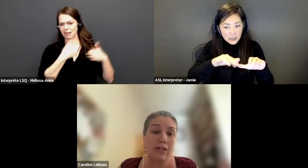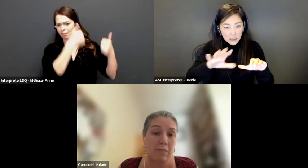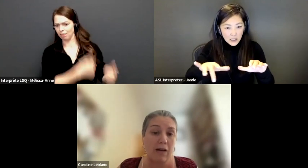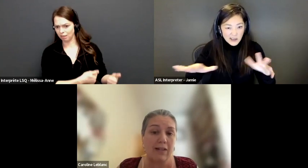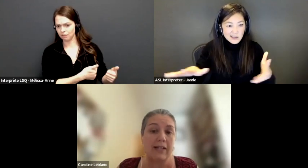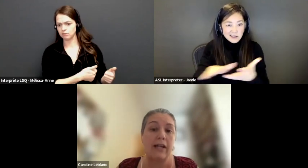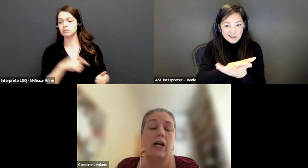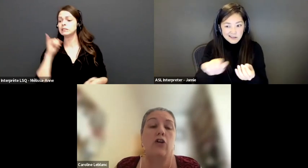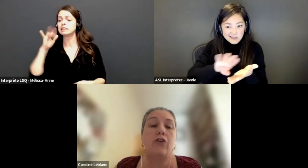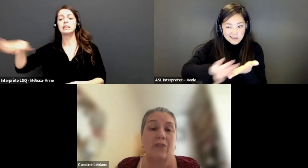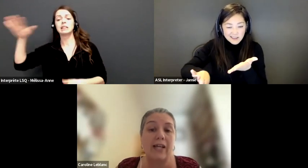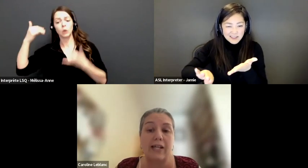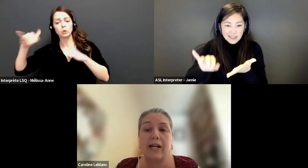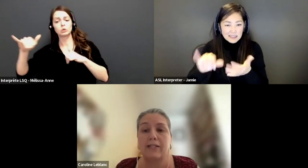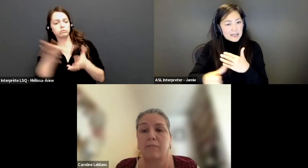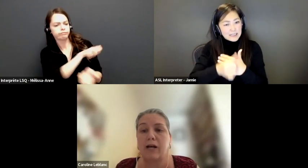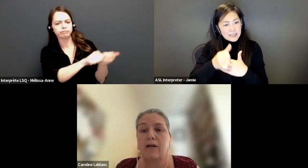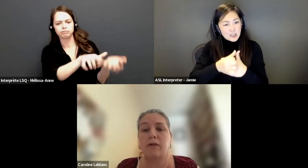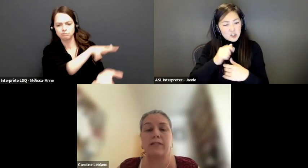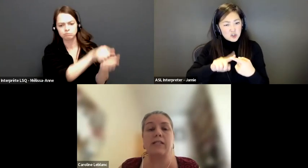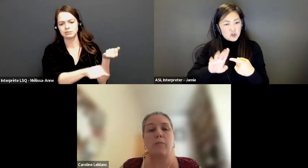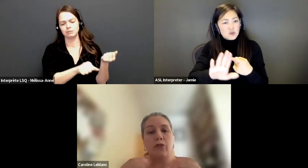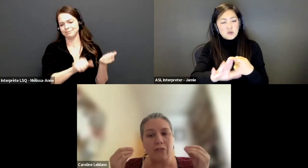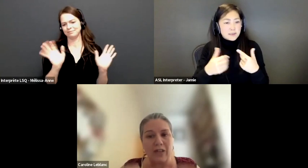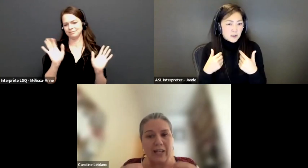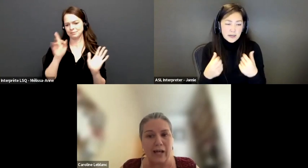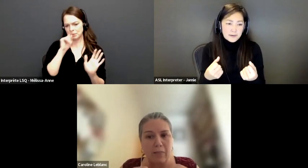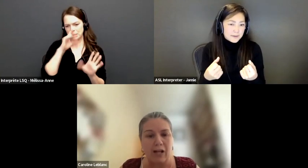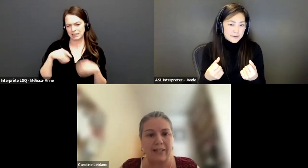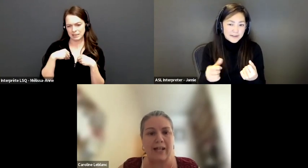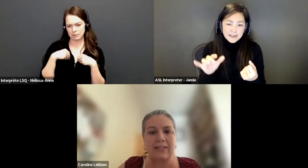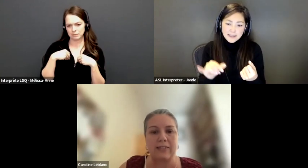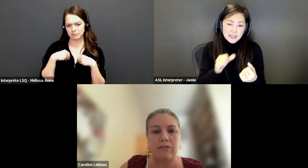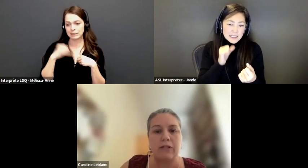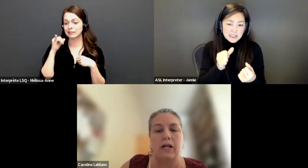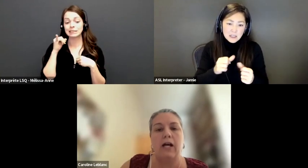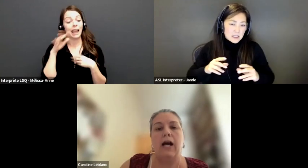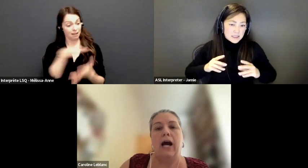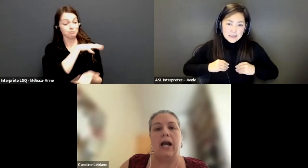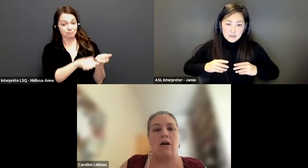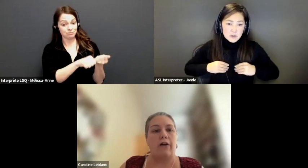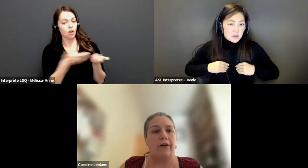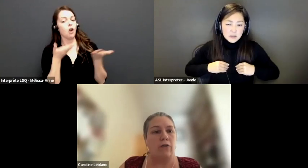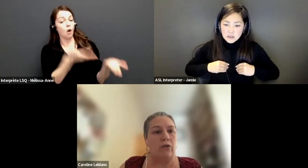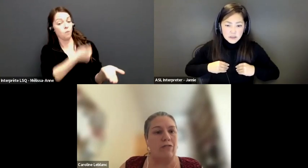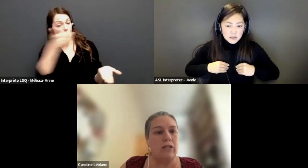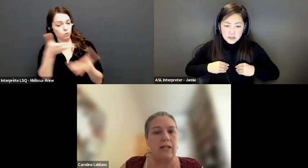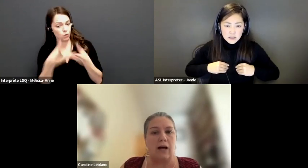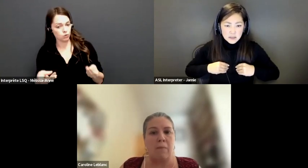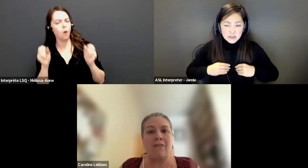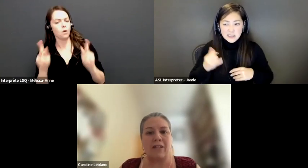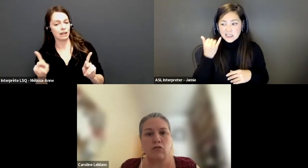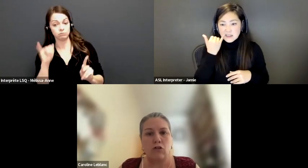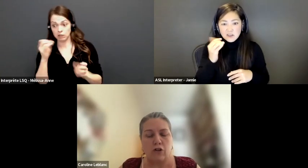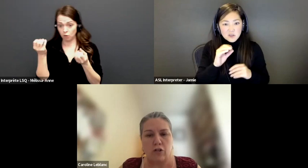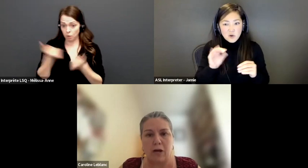de démanteler devient inacceptable s'il n'y a pas de véritable alternative. Alors, au niveau des